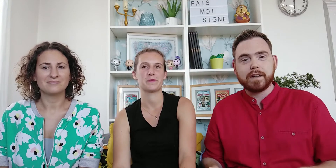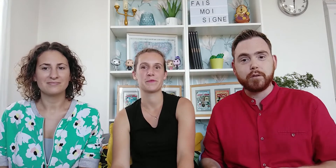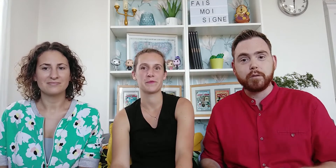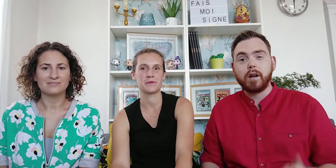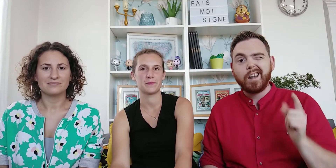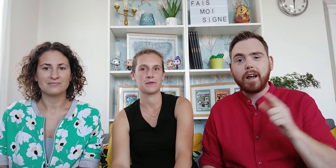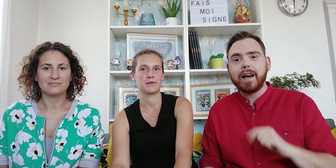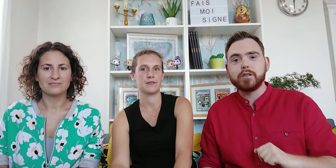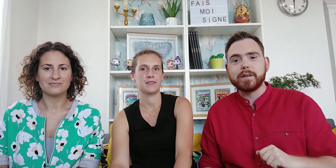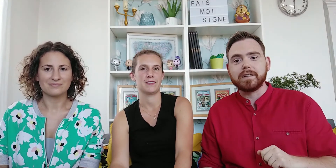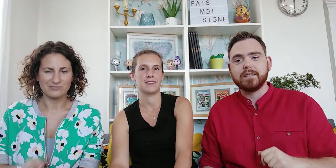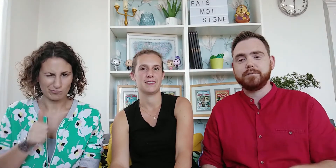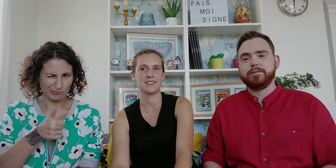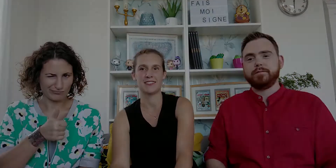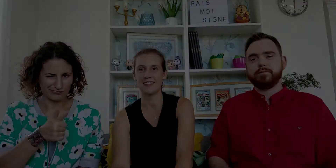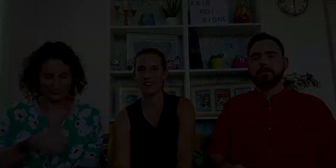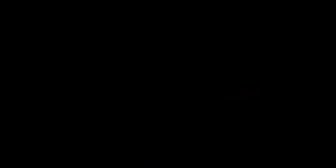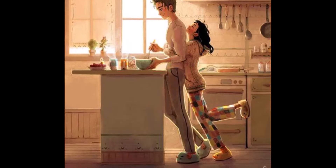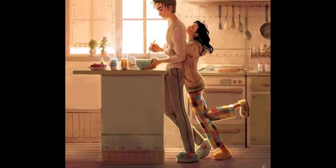là-dessus. A tout de suite.